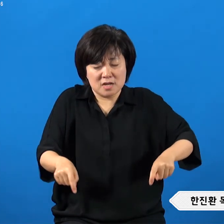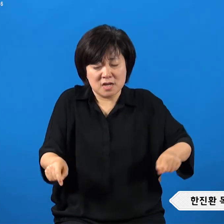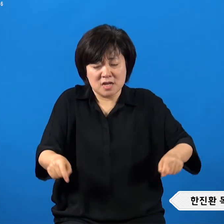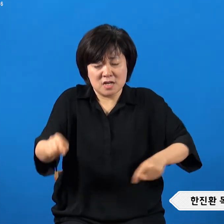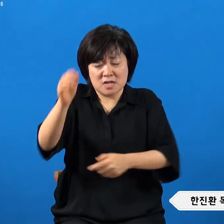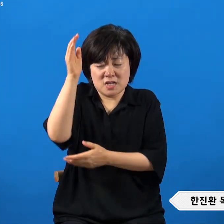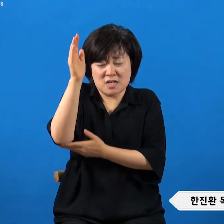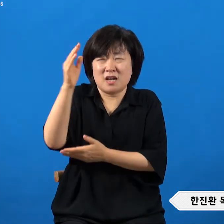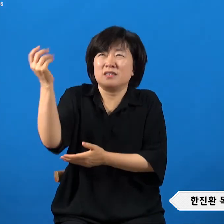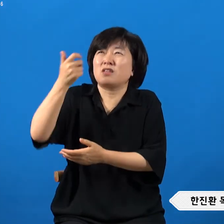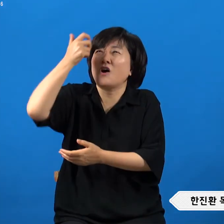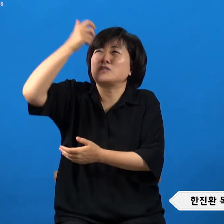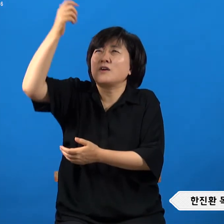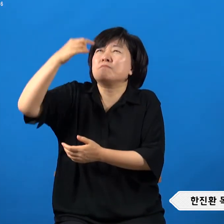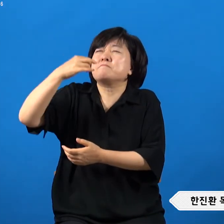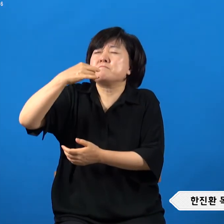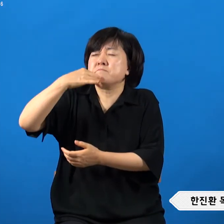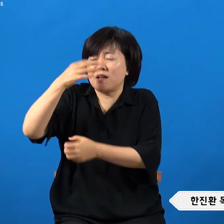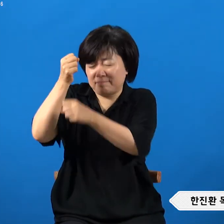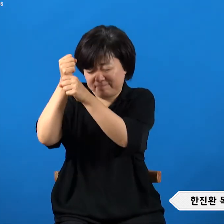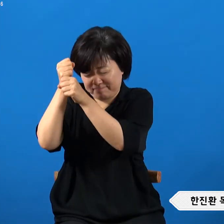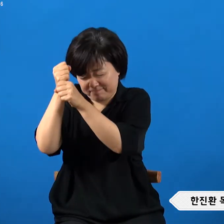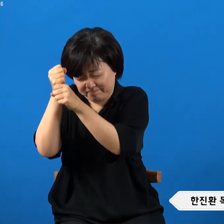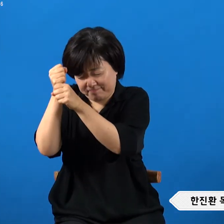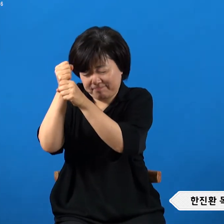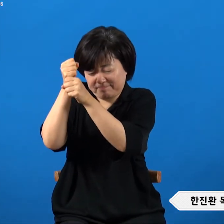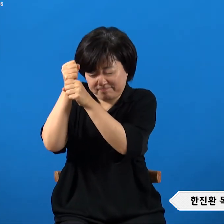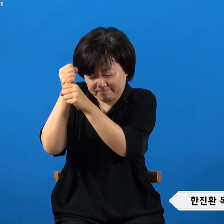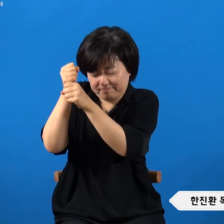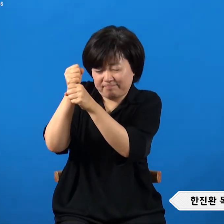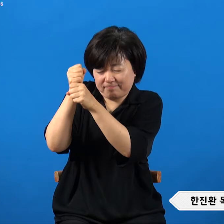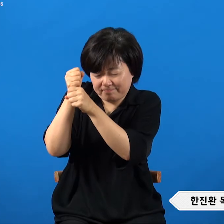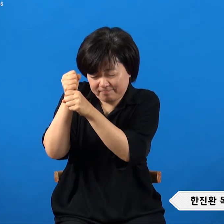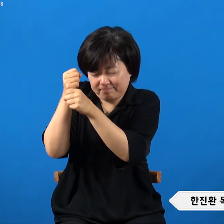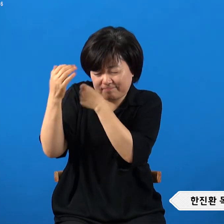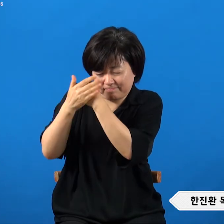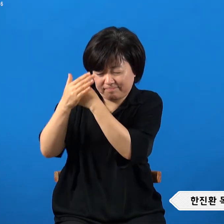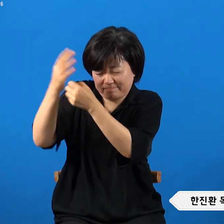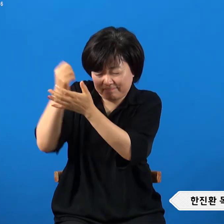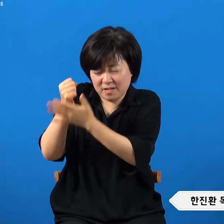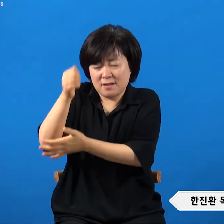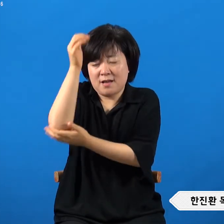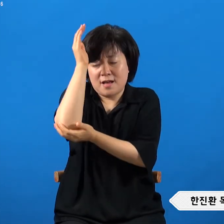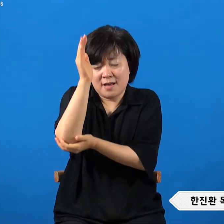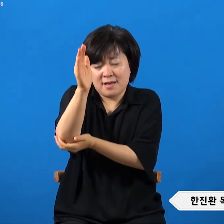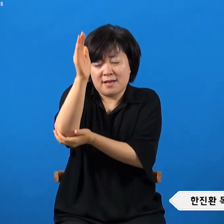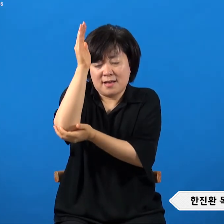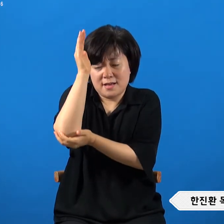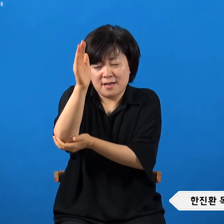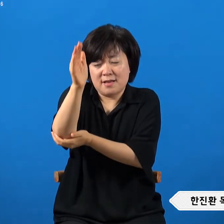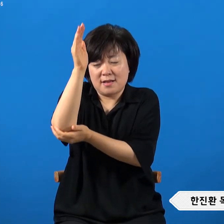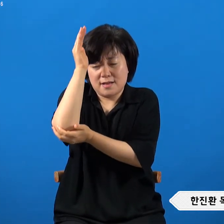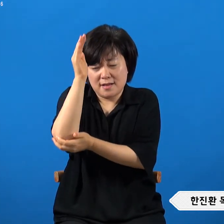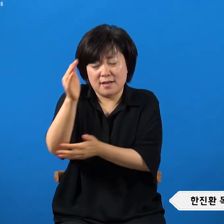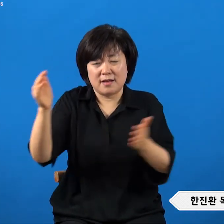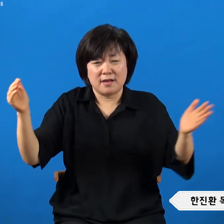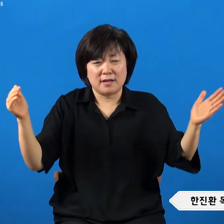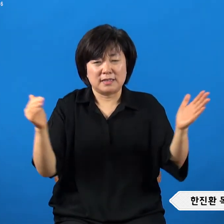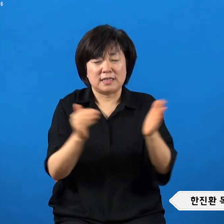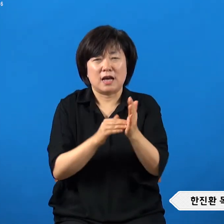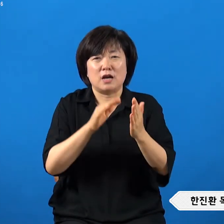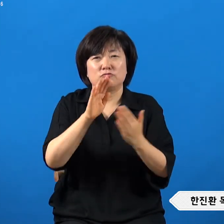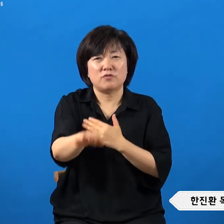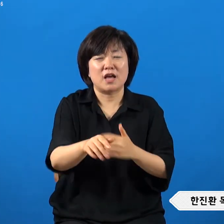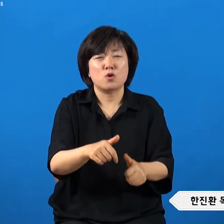내내 성령의 도와주심만을 간구하면서 말씀을 증거했습니다. 설교 다 끝나고 구원